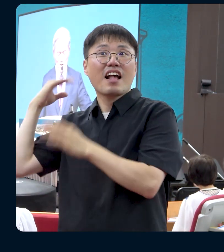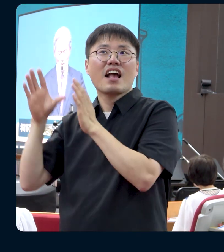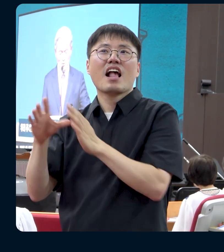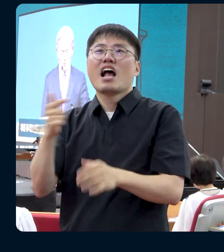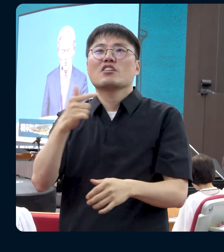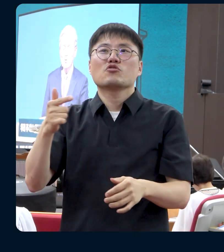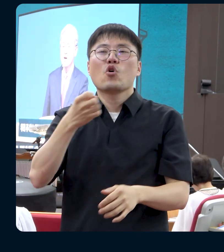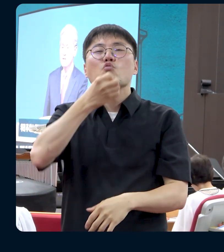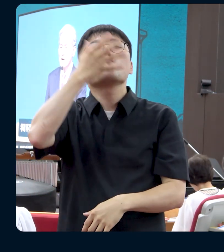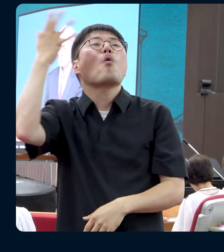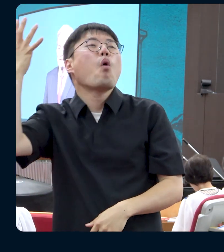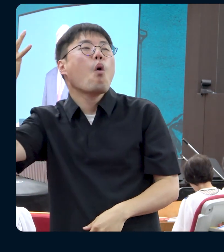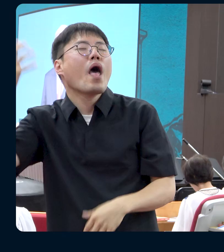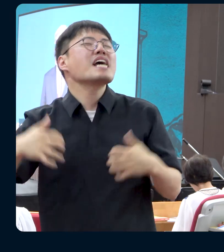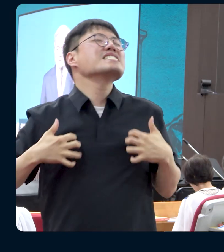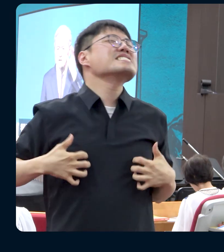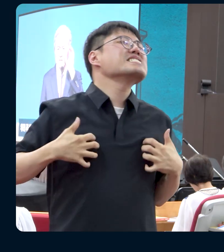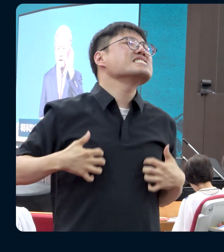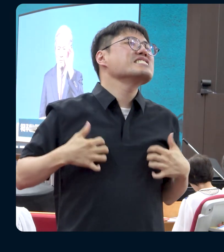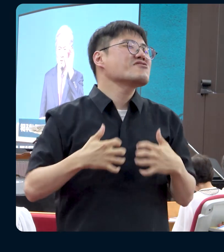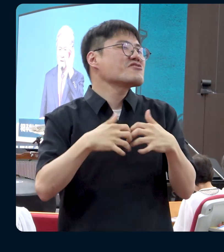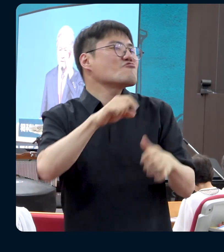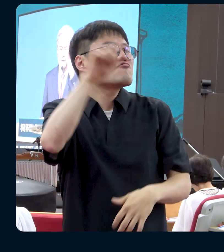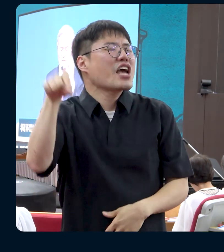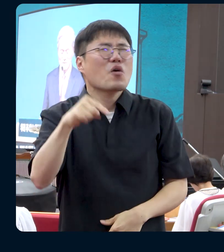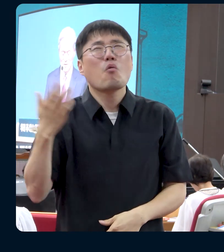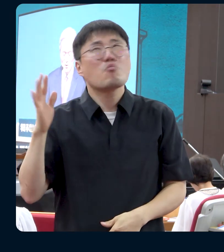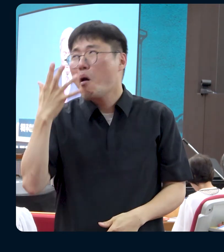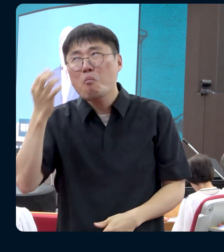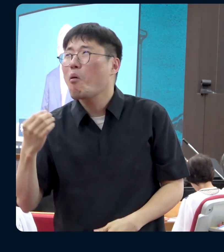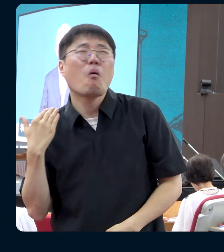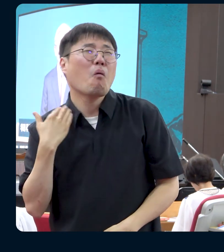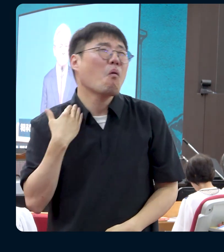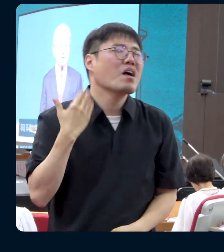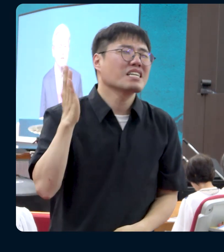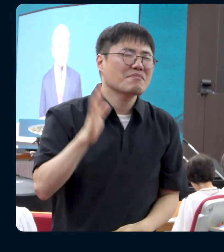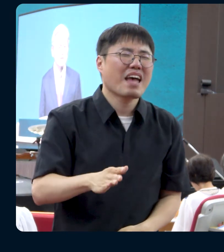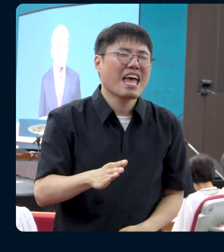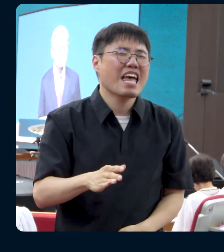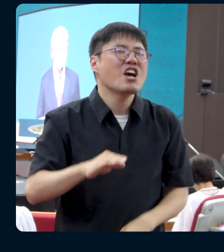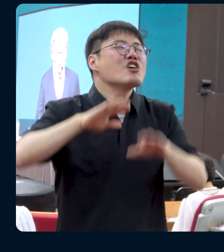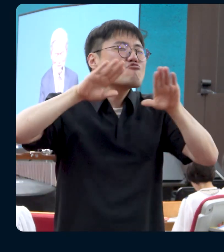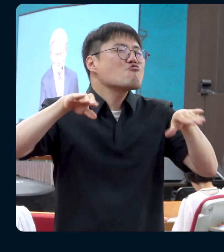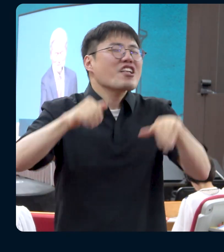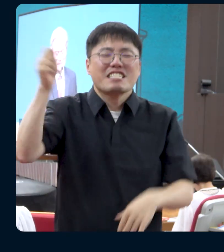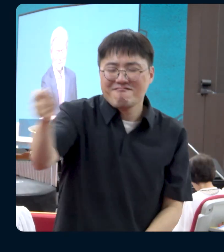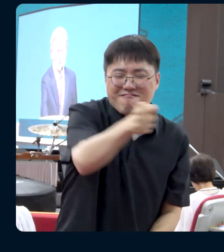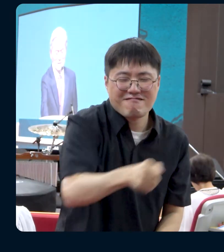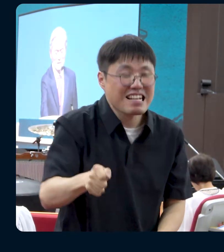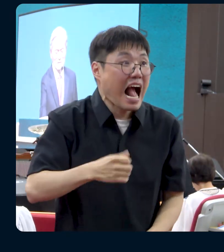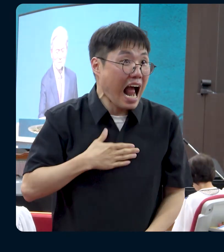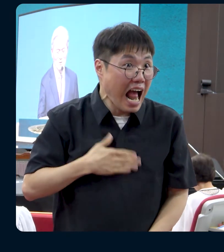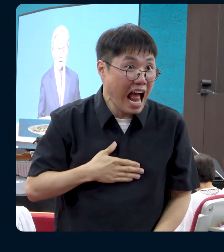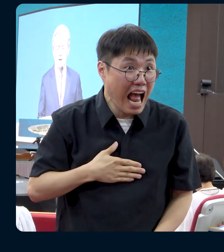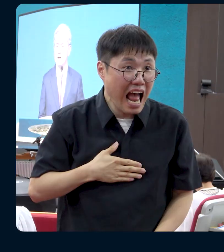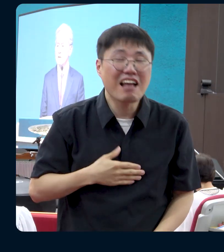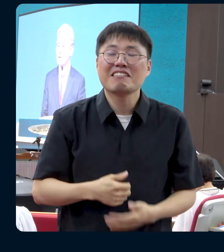예전에 아주 유행했던 오락기 가운데, 지금은 그렇게 많이 보이지 않는 것 같아요, 두더지 잡기라는 것이